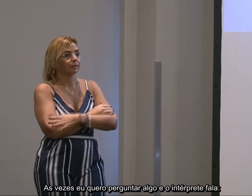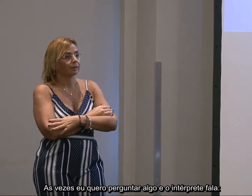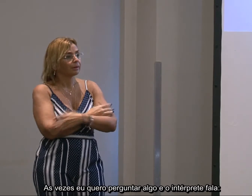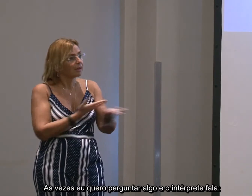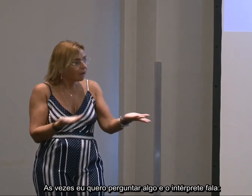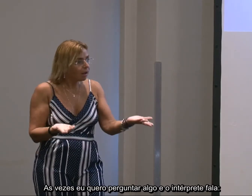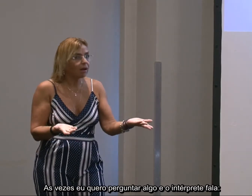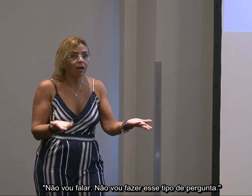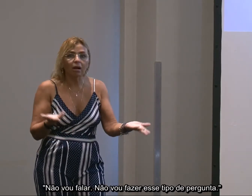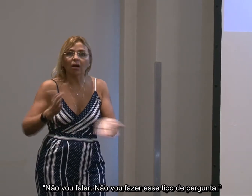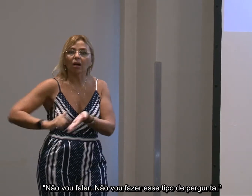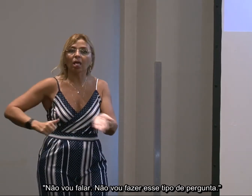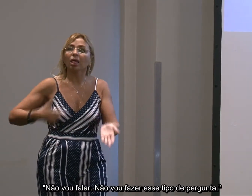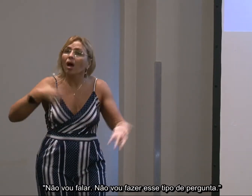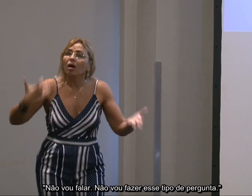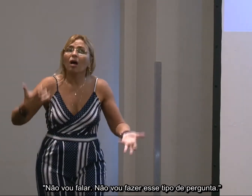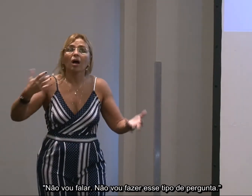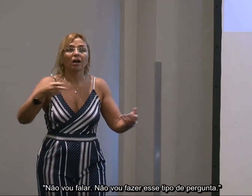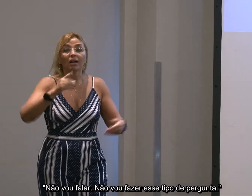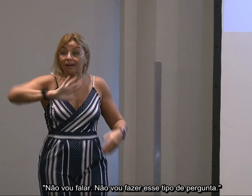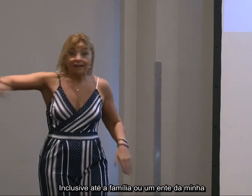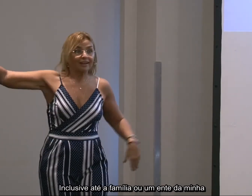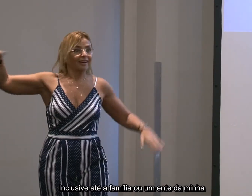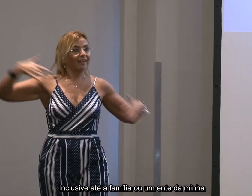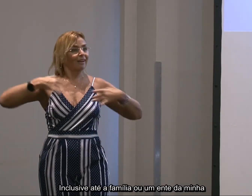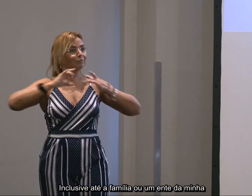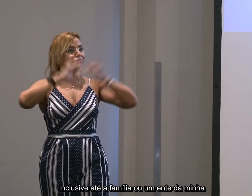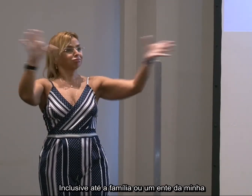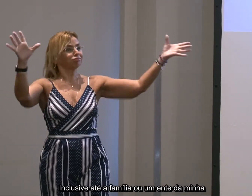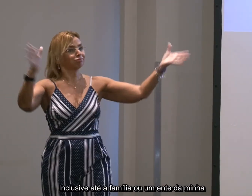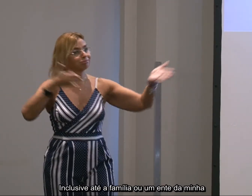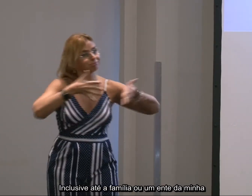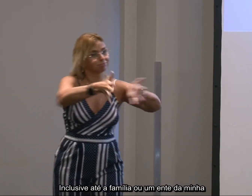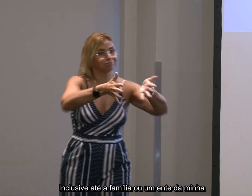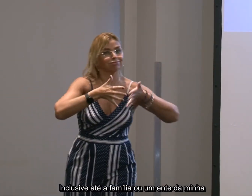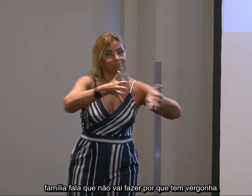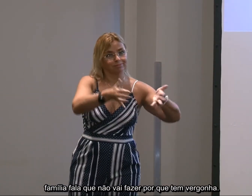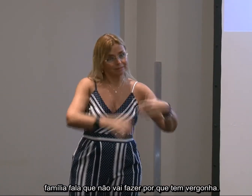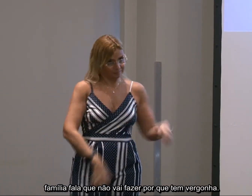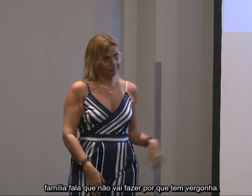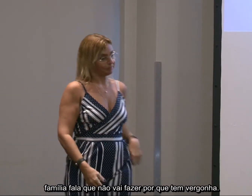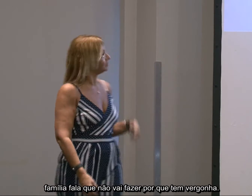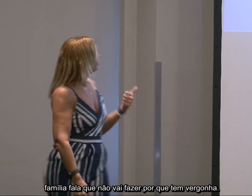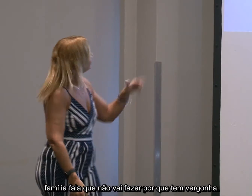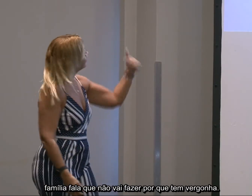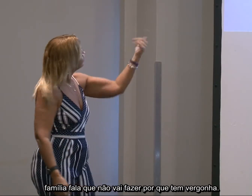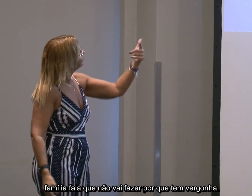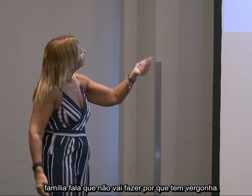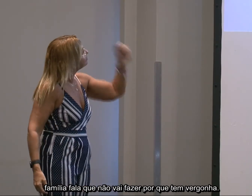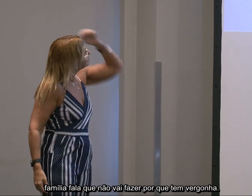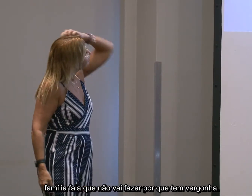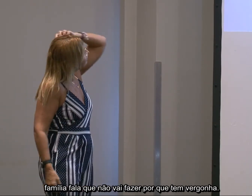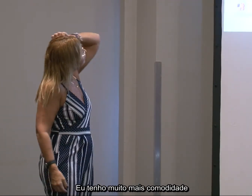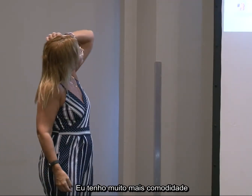intérprete fala assim, não vou fazer esse tipo de pergunta. Inclusive até a família, um ente da minha família fala, não vou fazer isso porque eu tenho vergonha. Eu